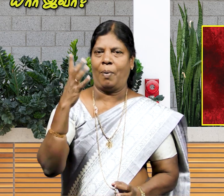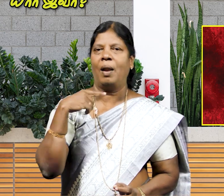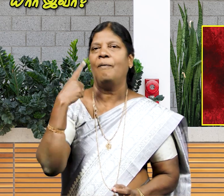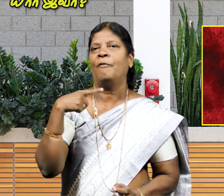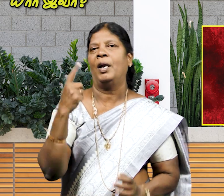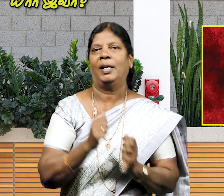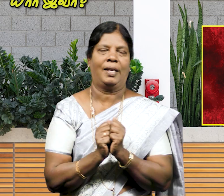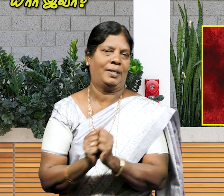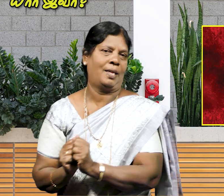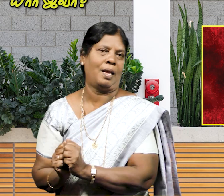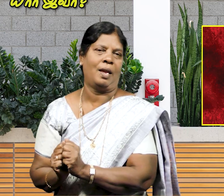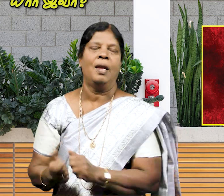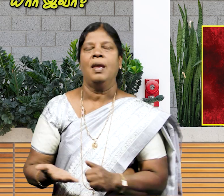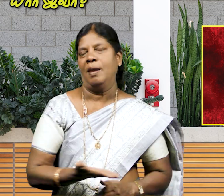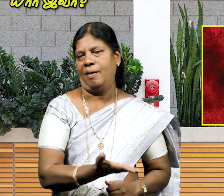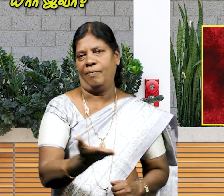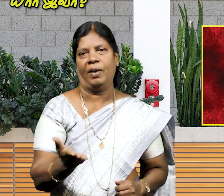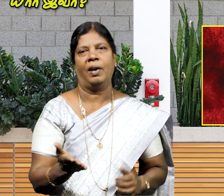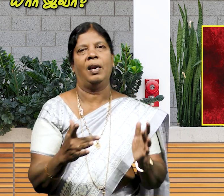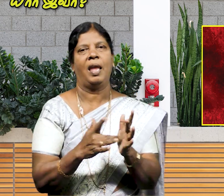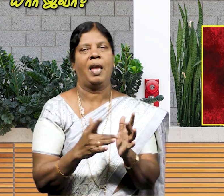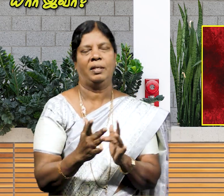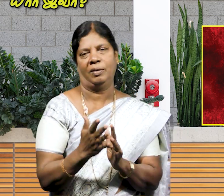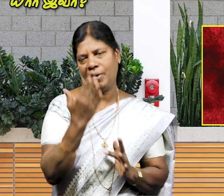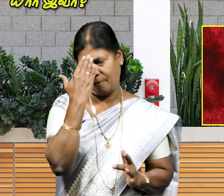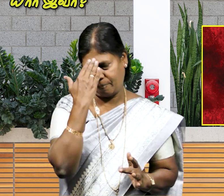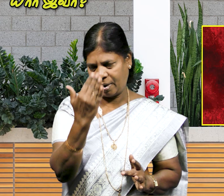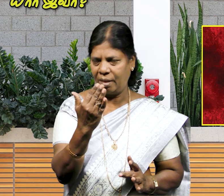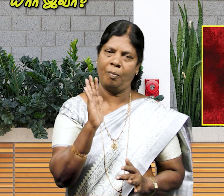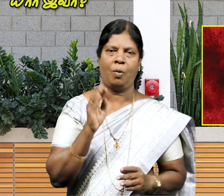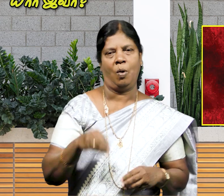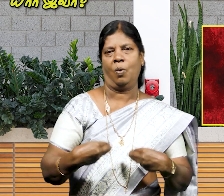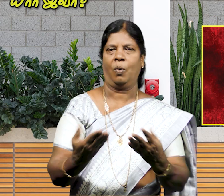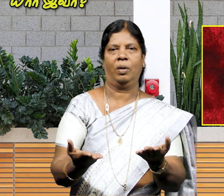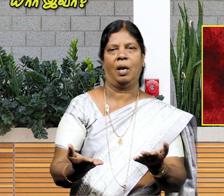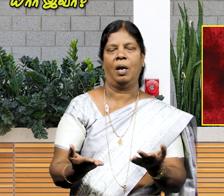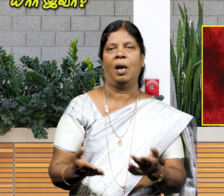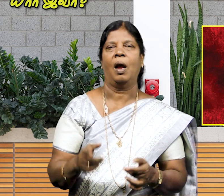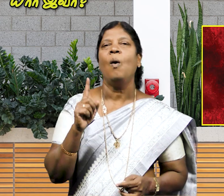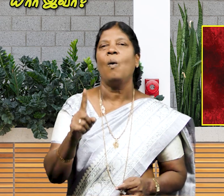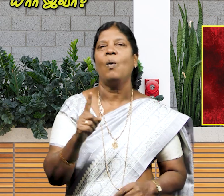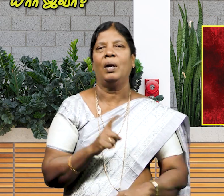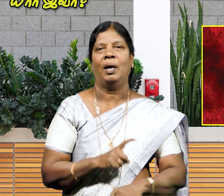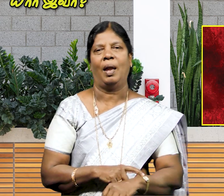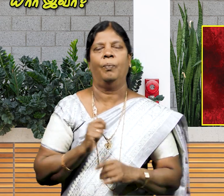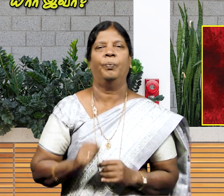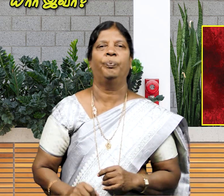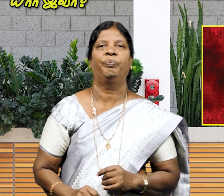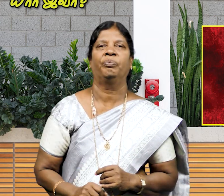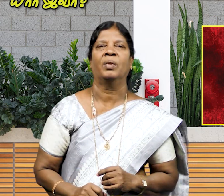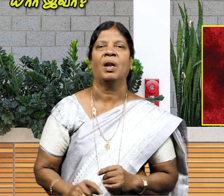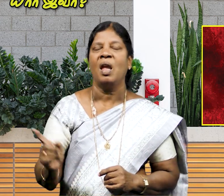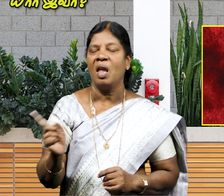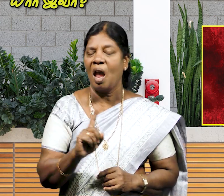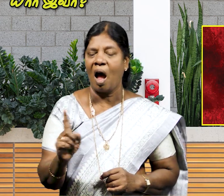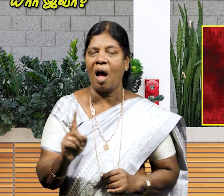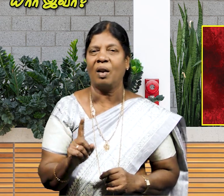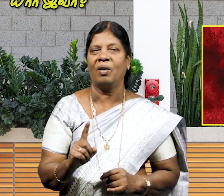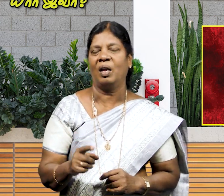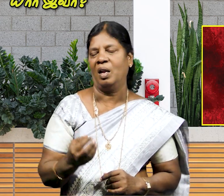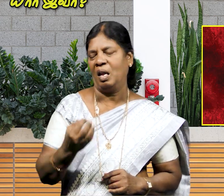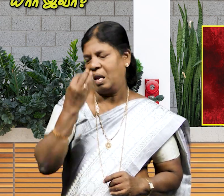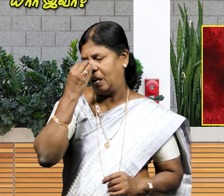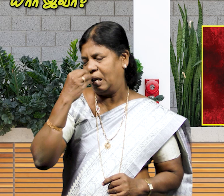சிறந்த வாழ்க்கையை மேற்கொண்டார். இவர்கள் இயேசு கிறிஸ்துவை மதித்தார்கள். ஒரு கட்டம் வரும்பொழுது